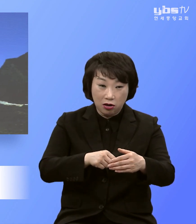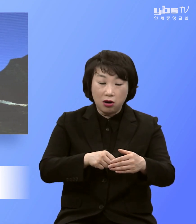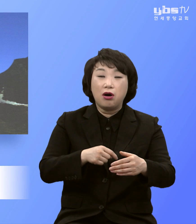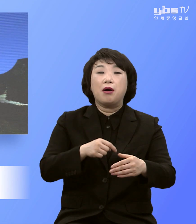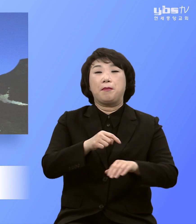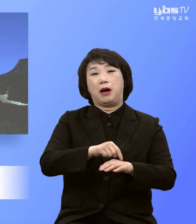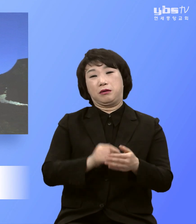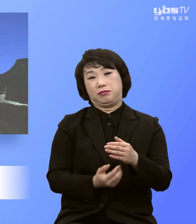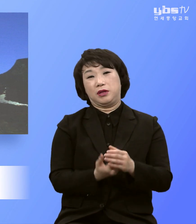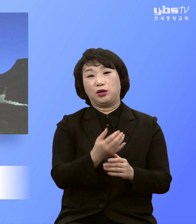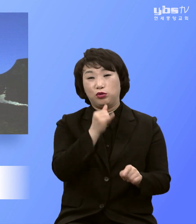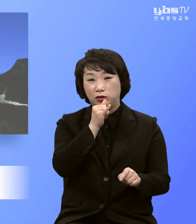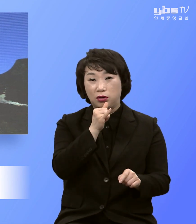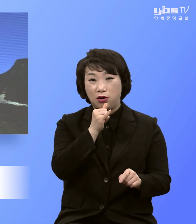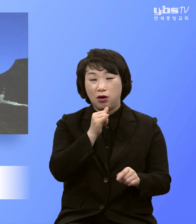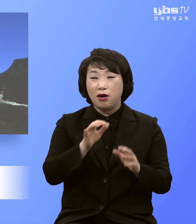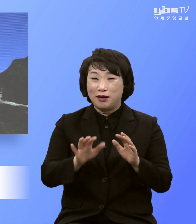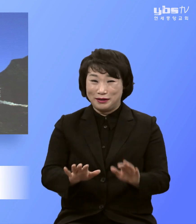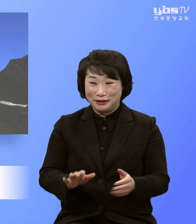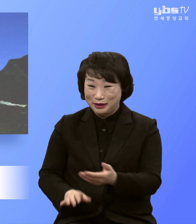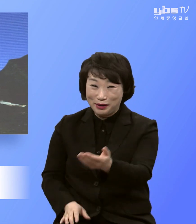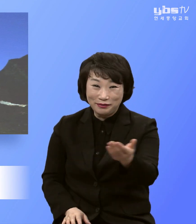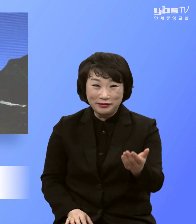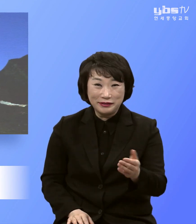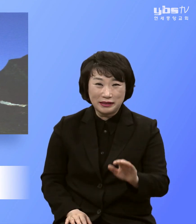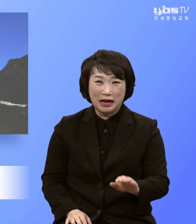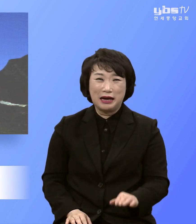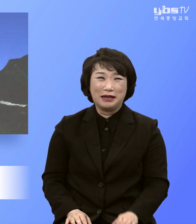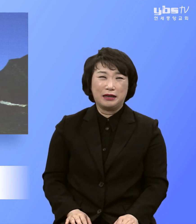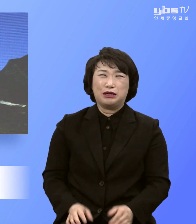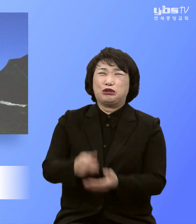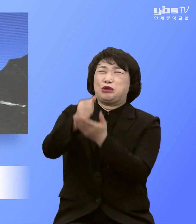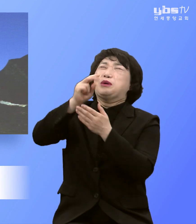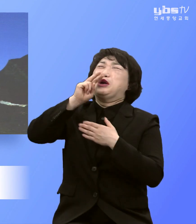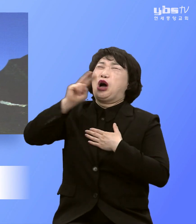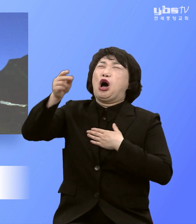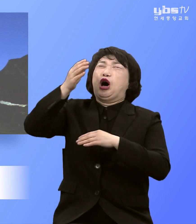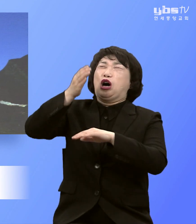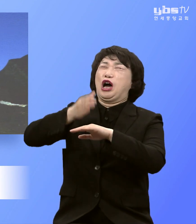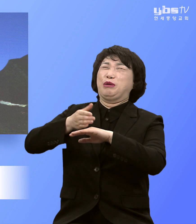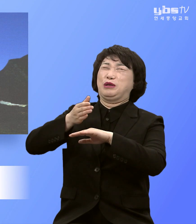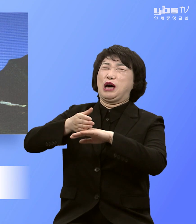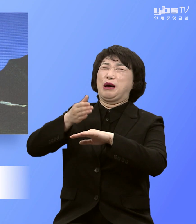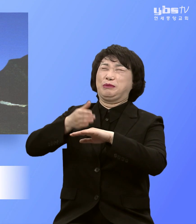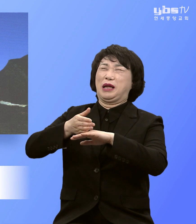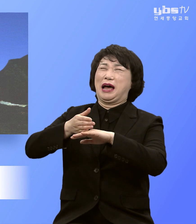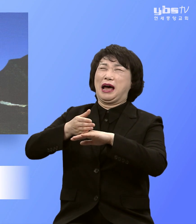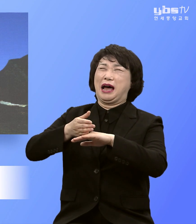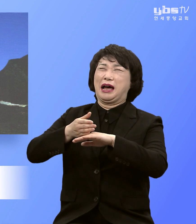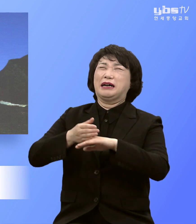본심이요, 본심. 사랑이 주여 감사합니다.